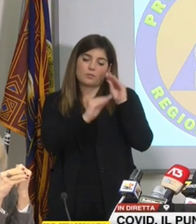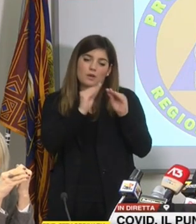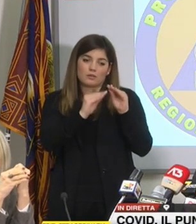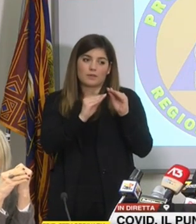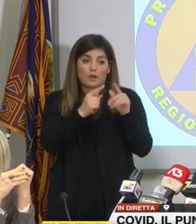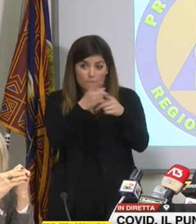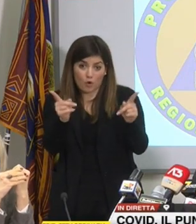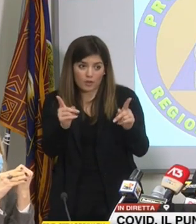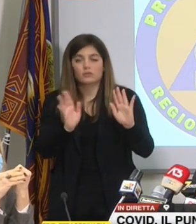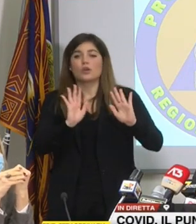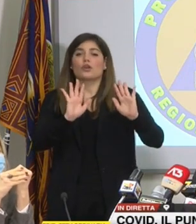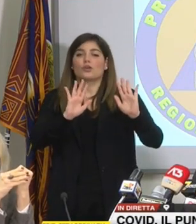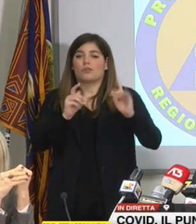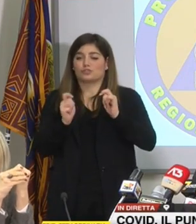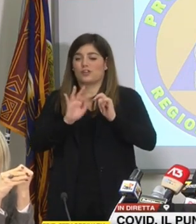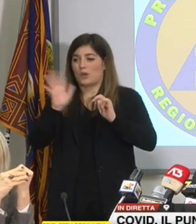cui mi chiamo fuori.